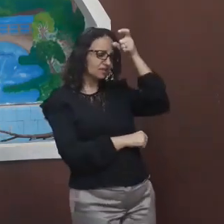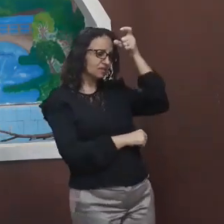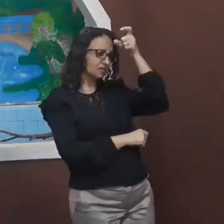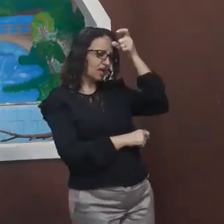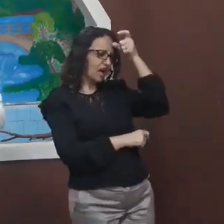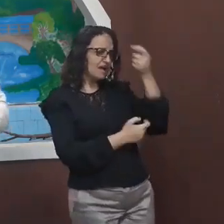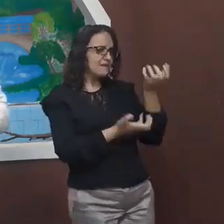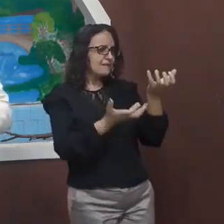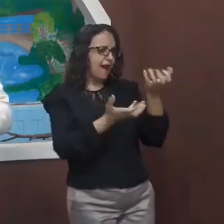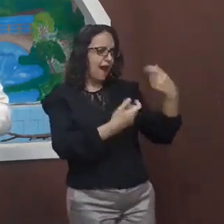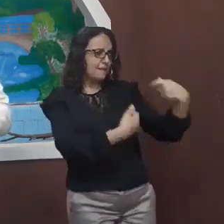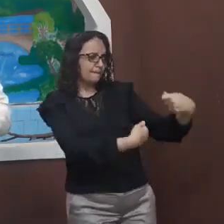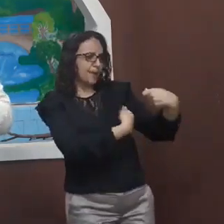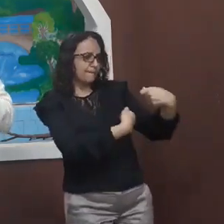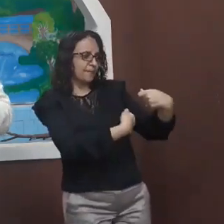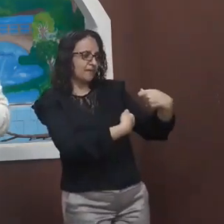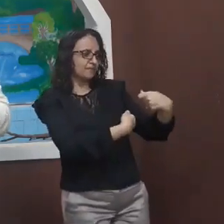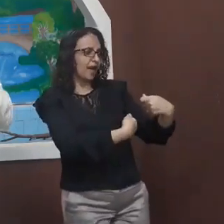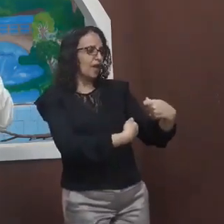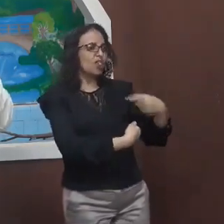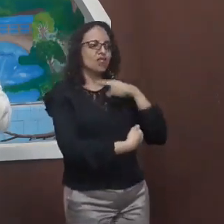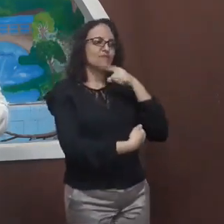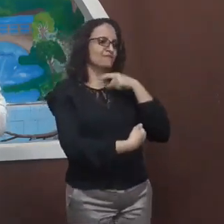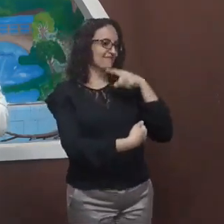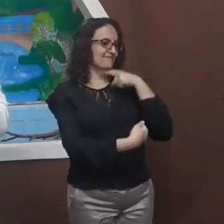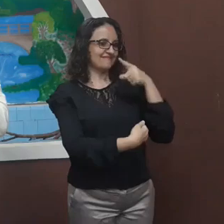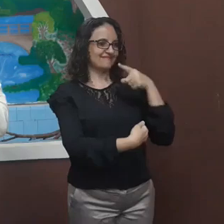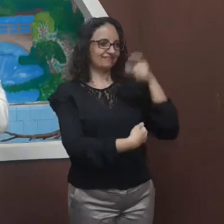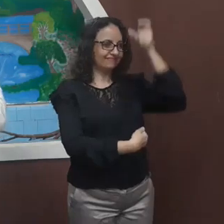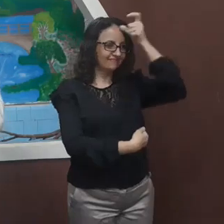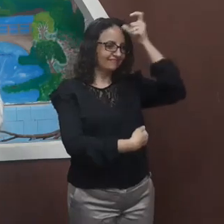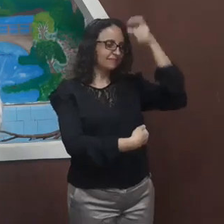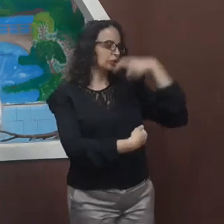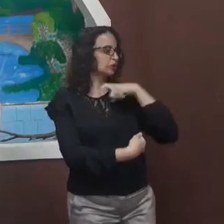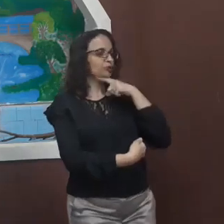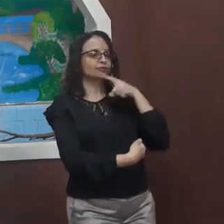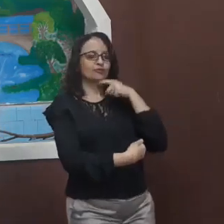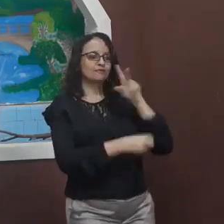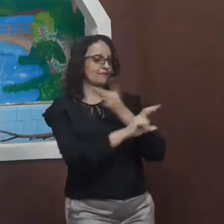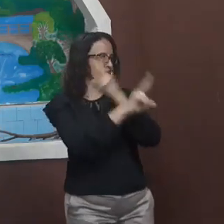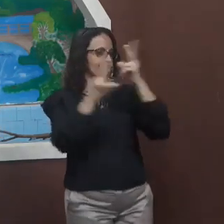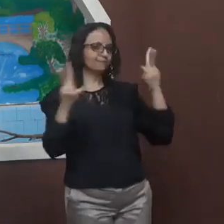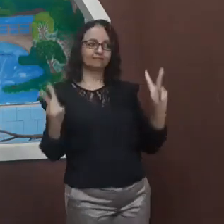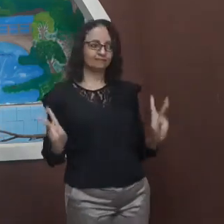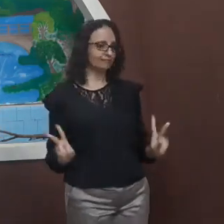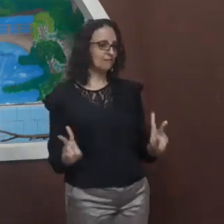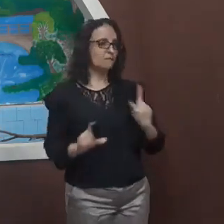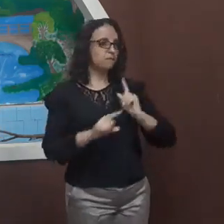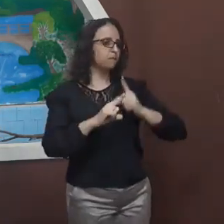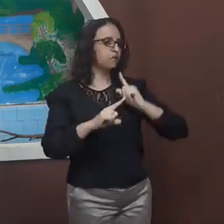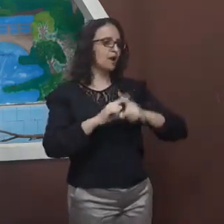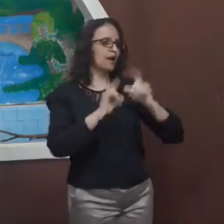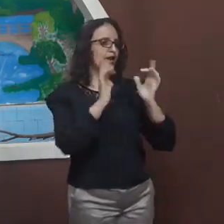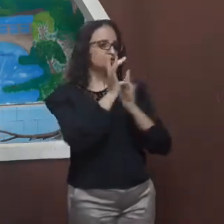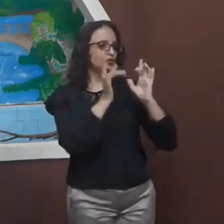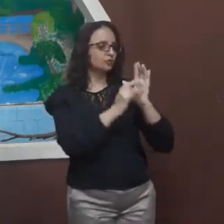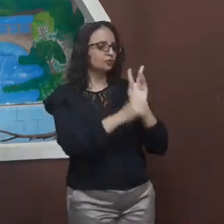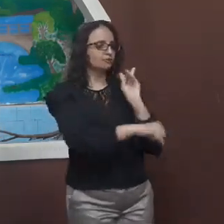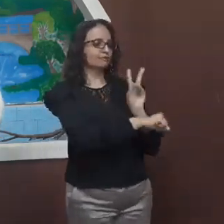peneirar você, ele não tenha vitória na sua vida. Amém,